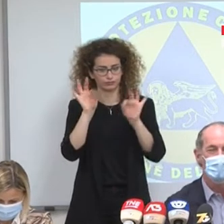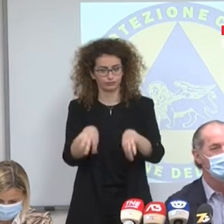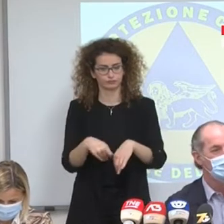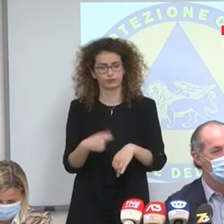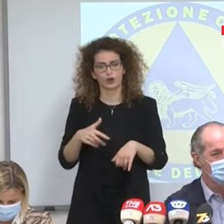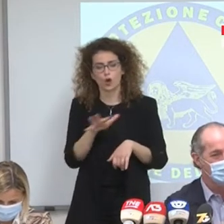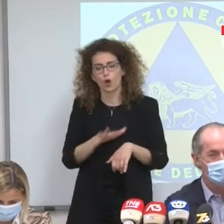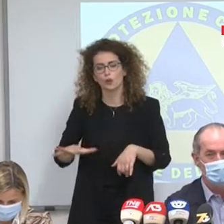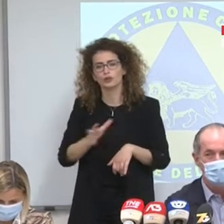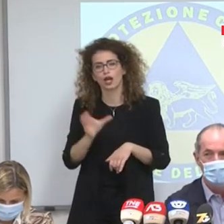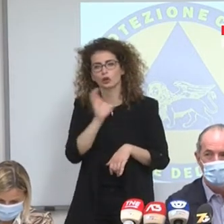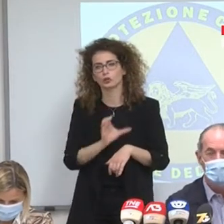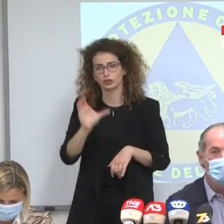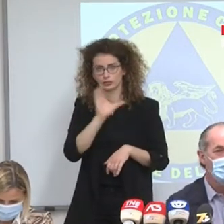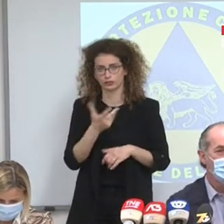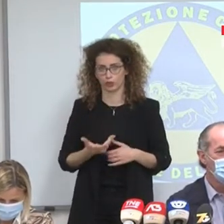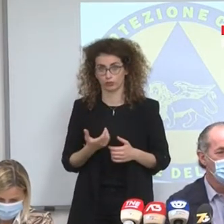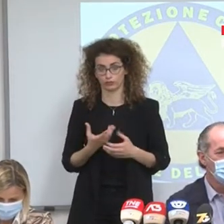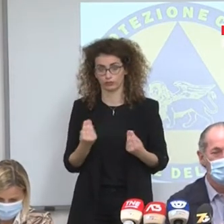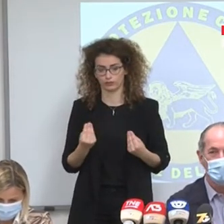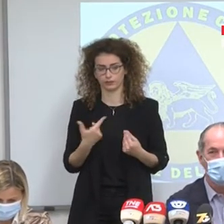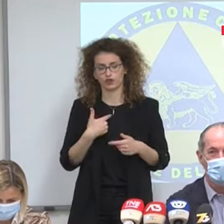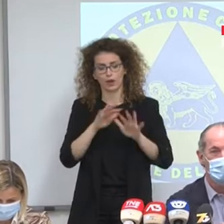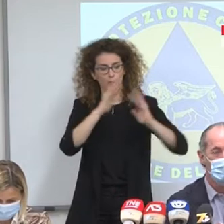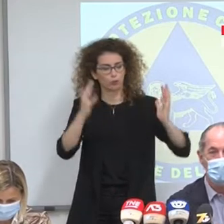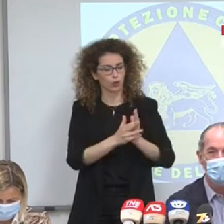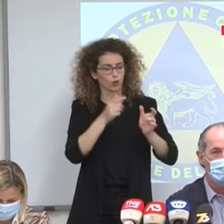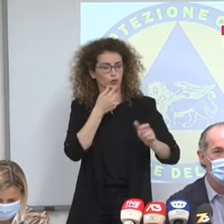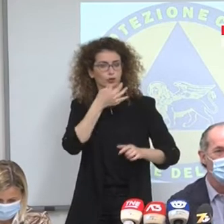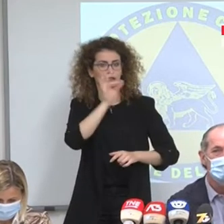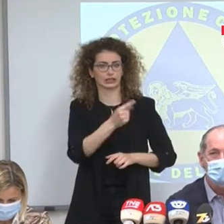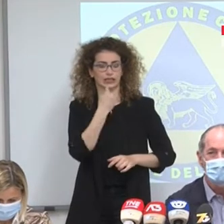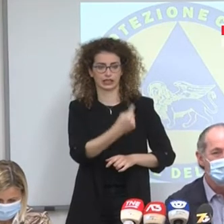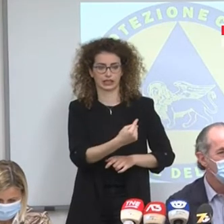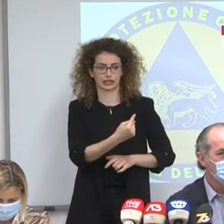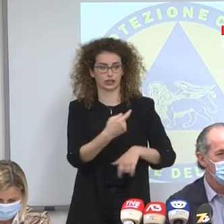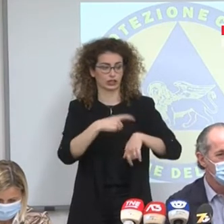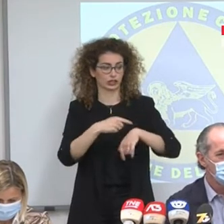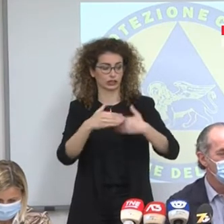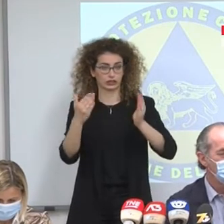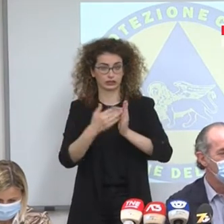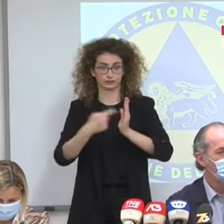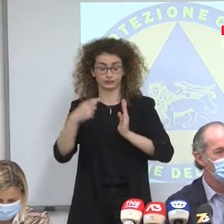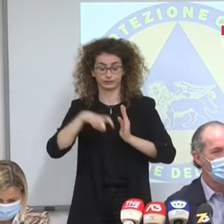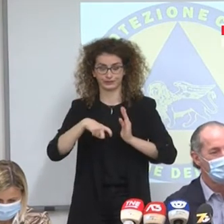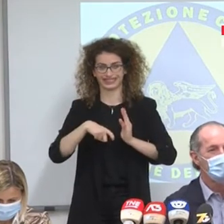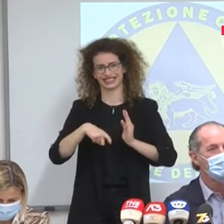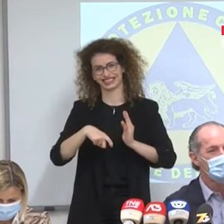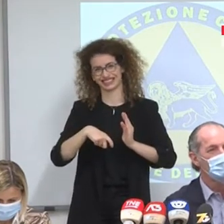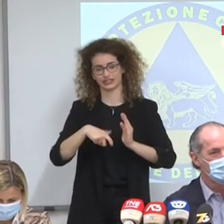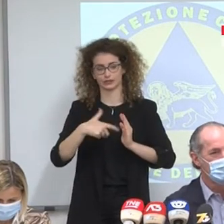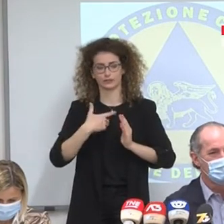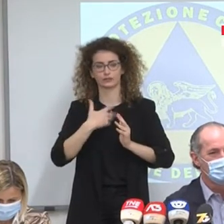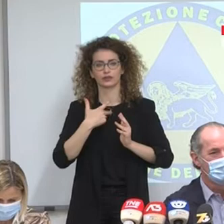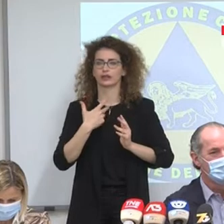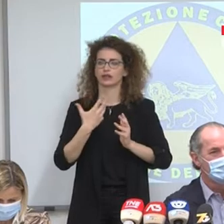siamo una comunità turistica, cioè comunicare al mondo intero che abbiamo il coprifuoco, non è, cioè, pensate, rovesciamo